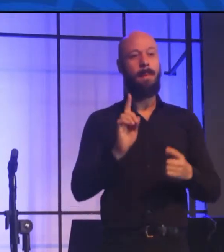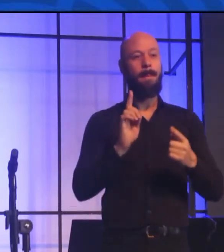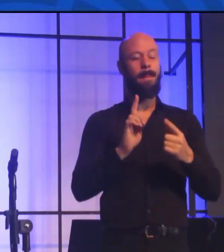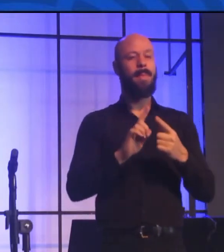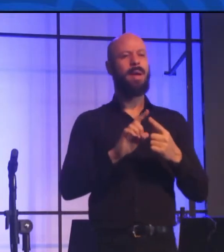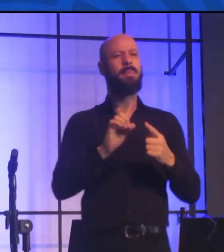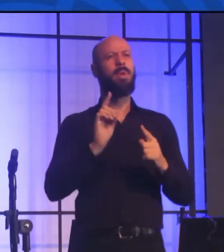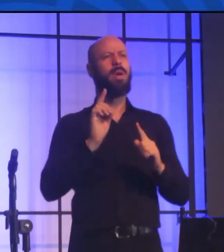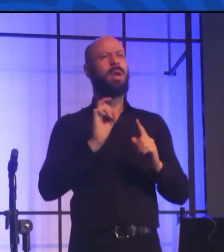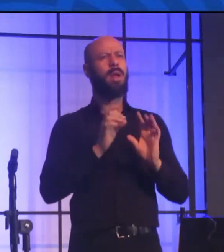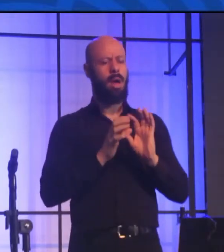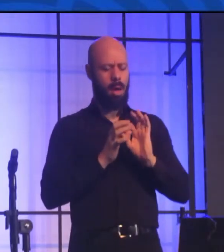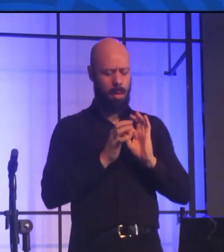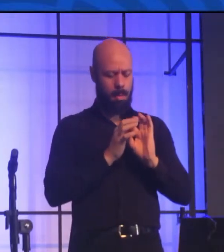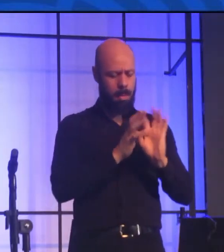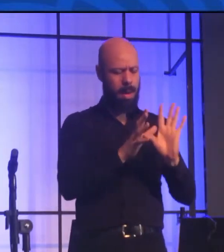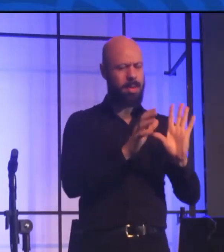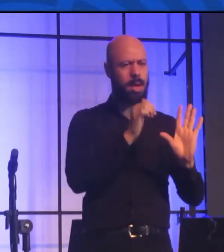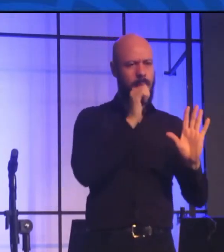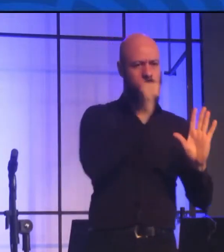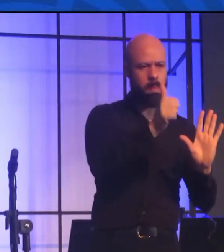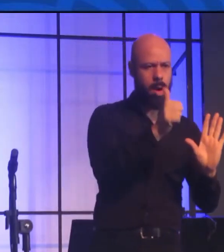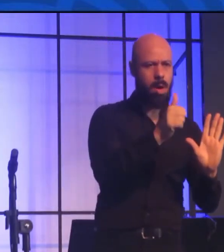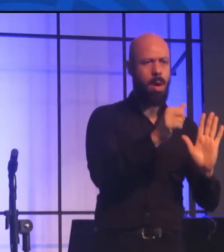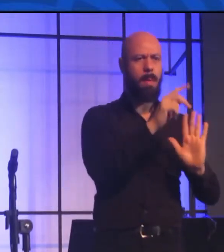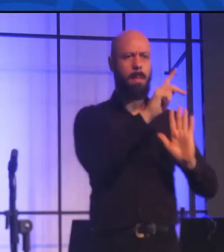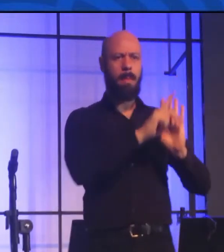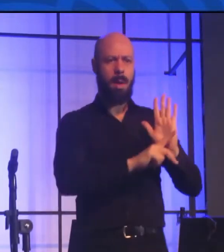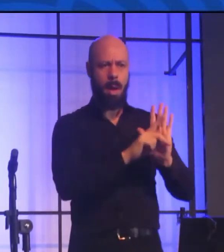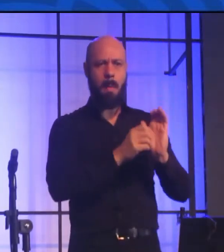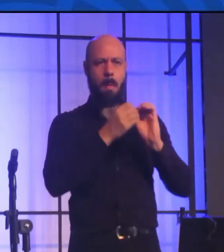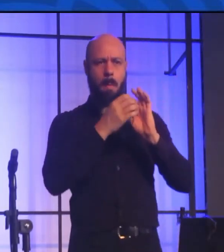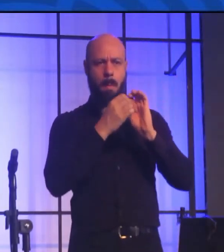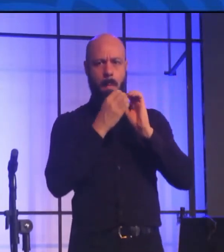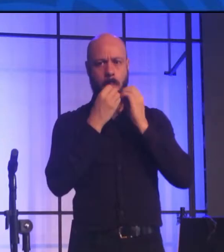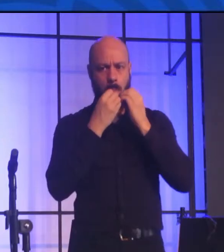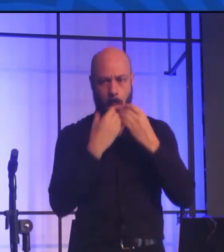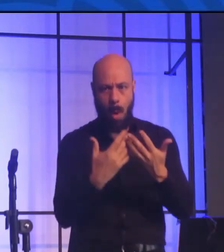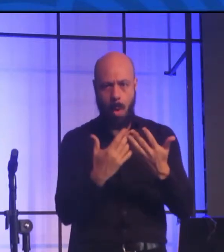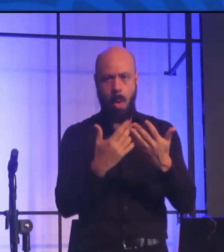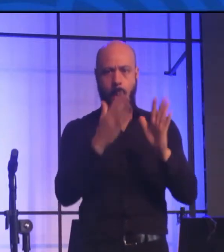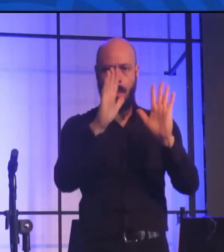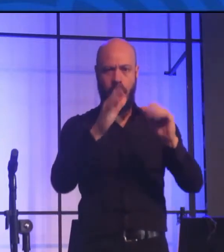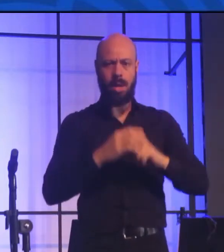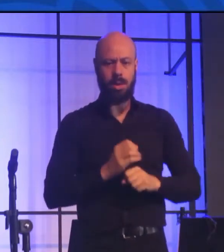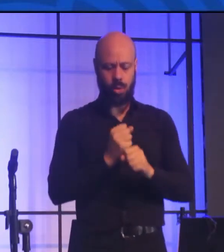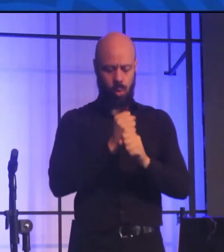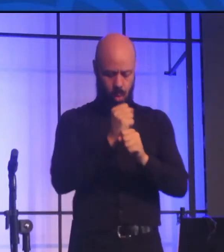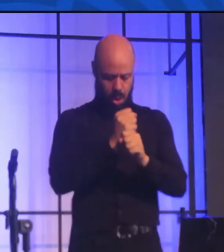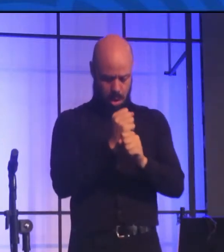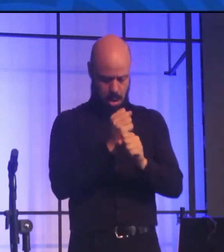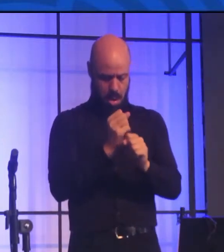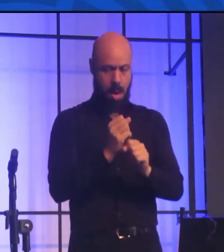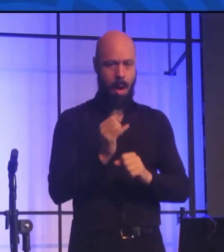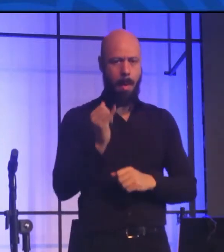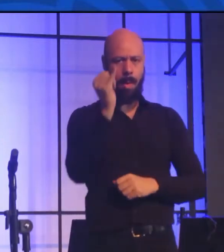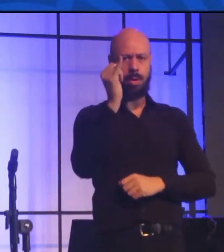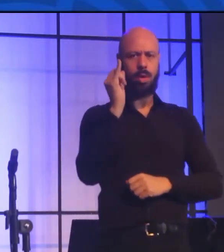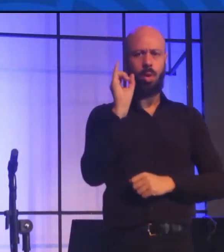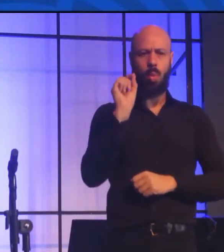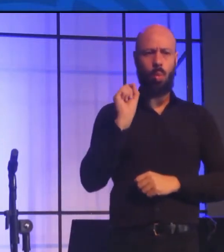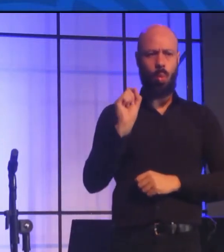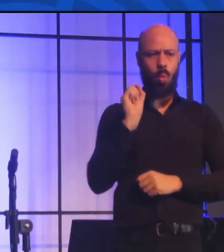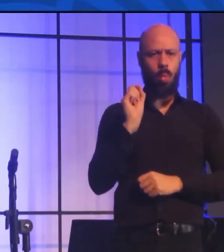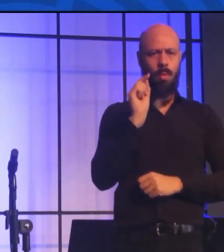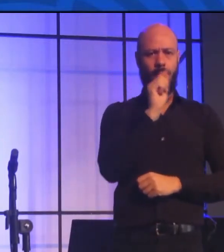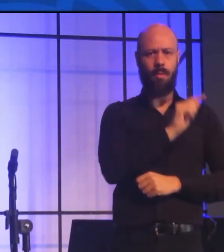plano. Eu quero que você entenda que talvez nesse ano, as coisas mais importantes que vão